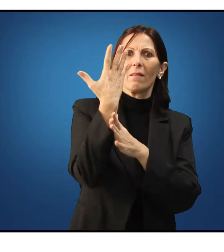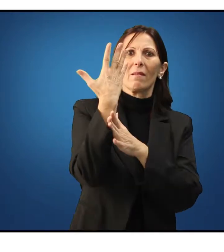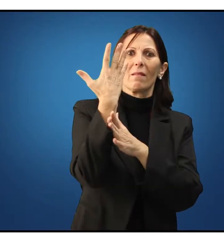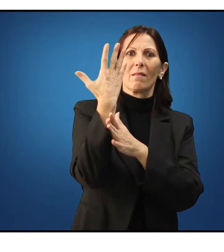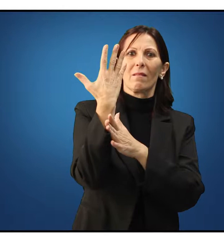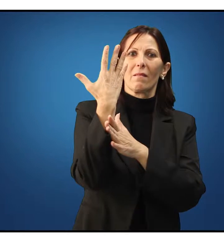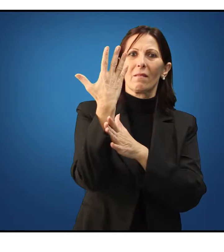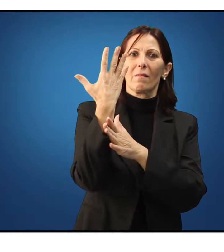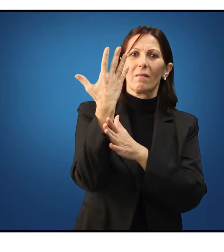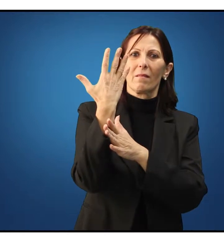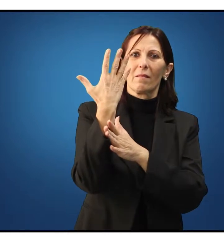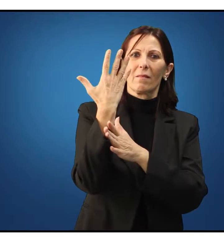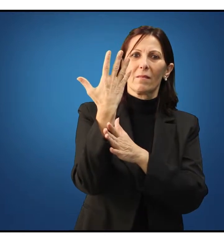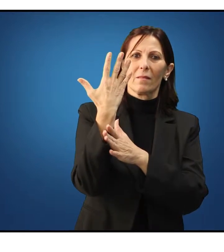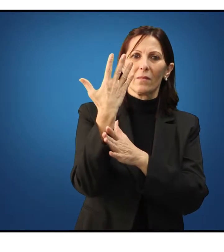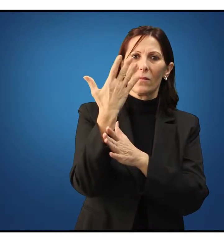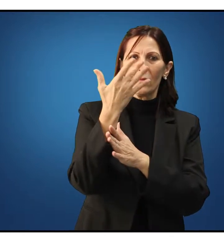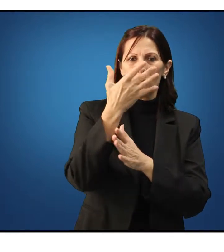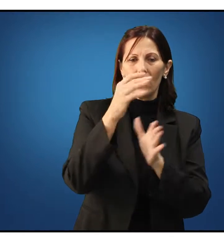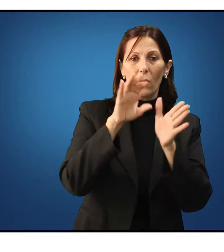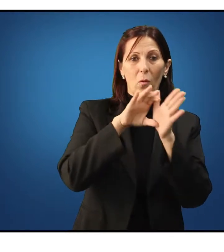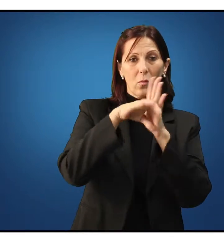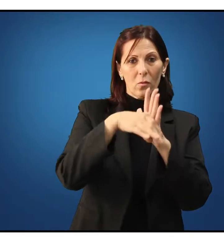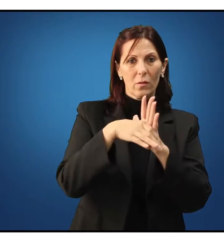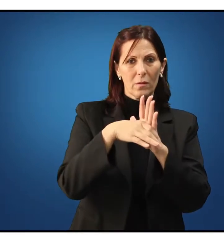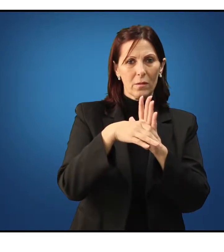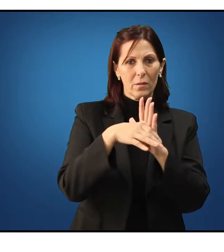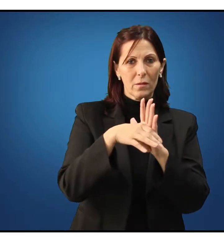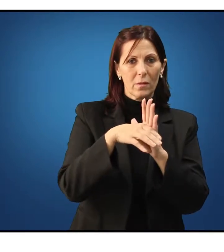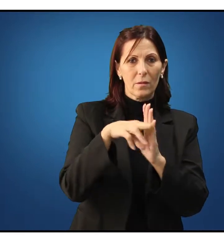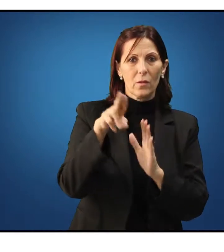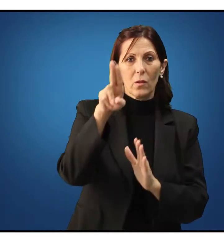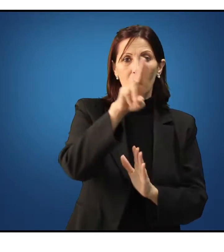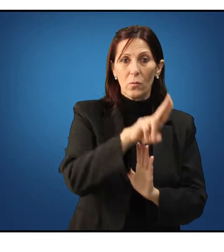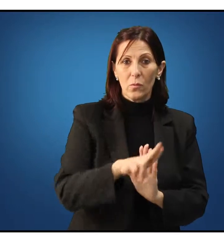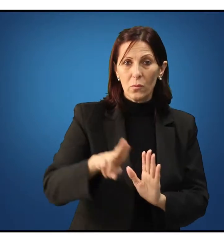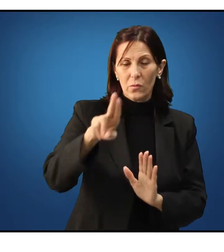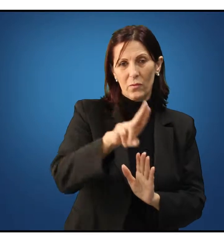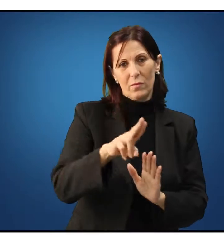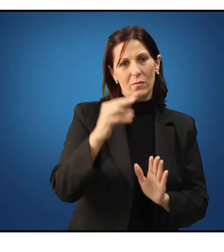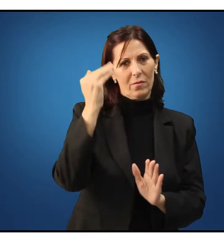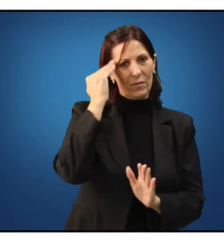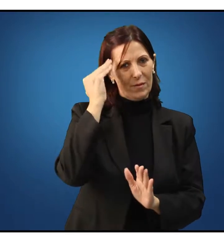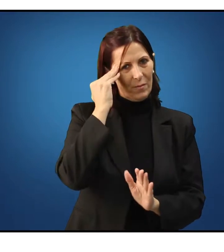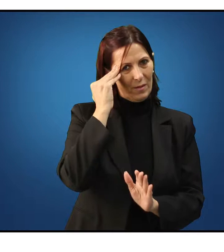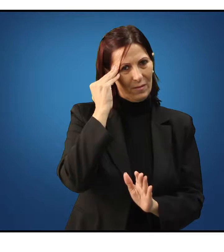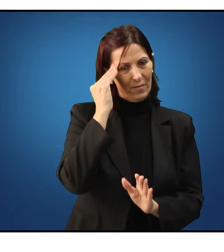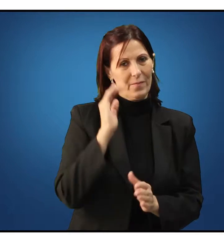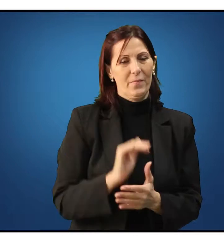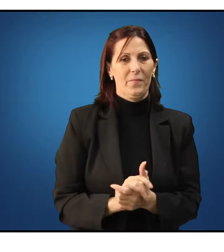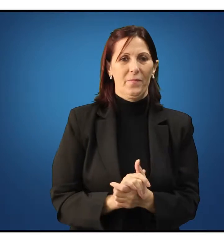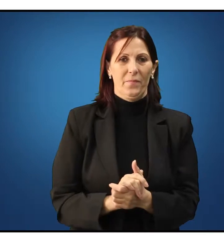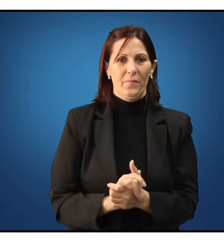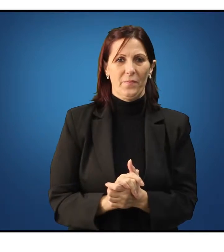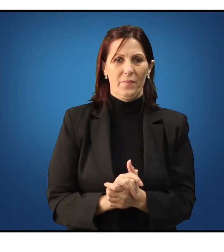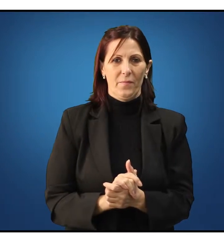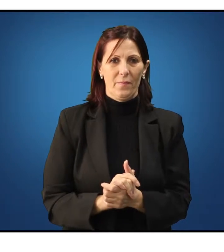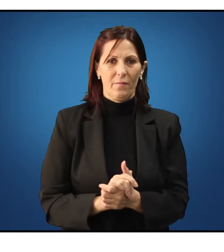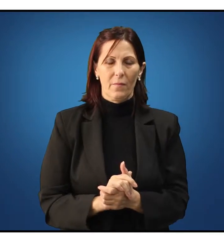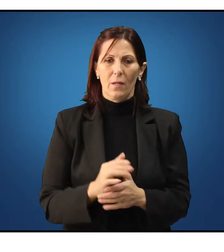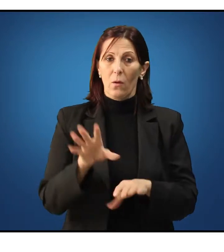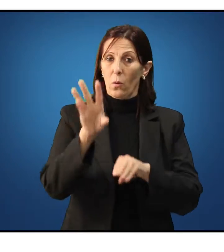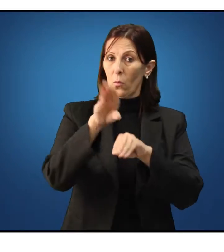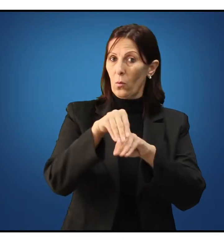o conceito de utilidade do saber. O